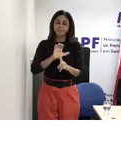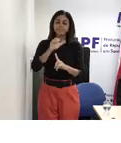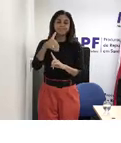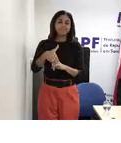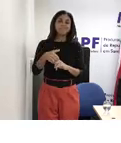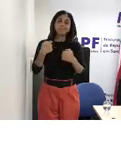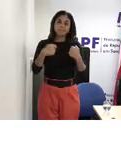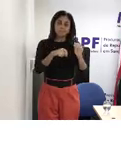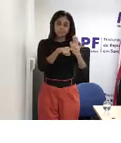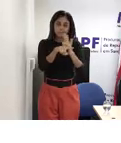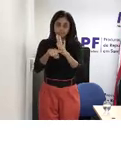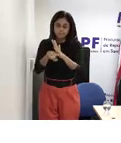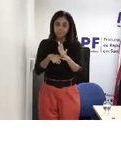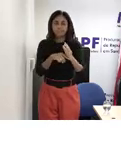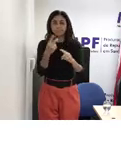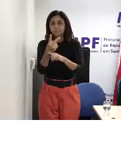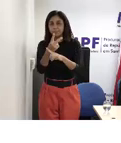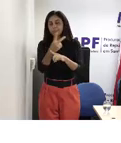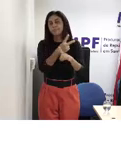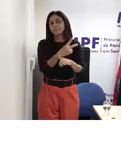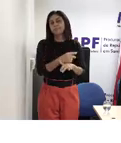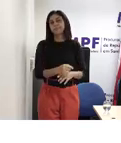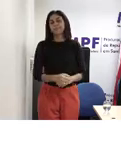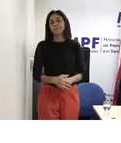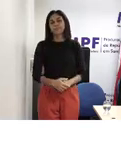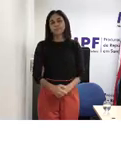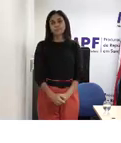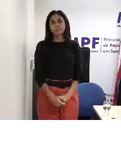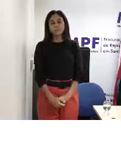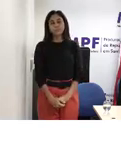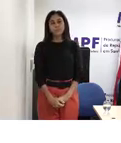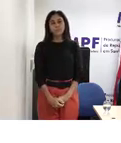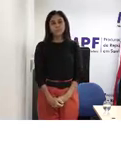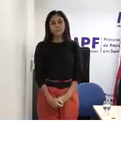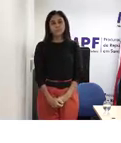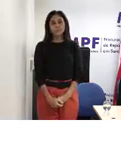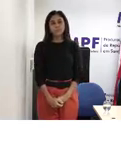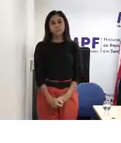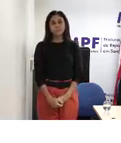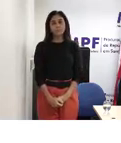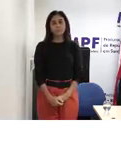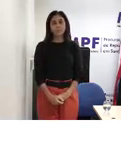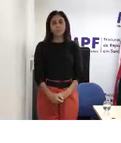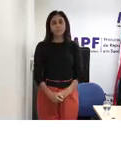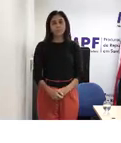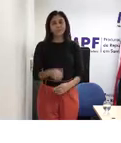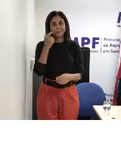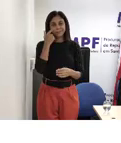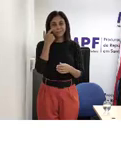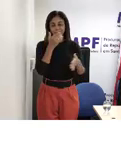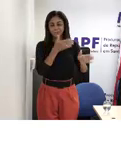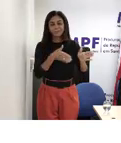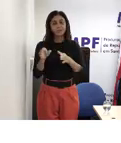investigação bom eu trouxe aqui pros senhores aqui alguns dos os dados do abusador tá